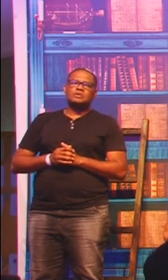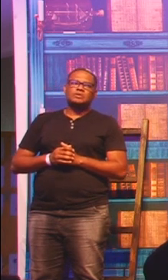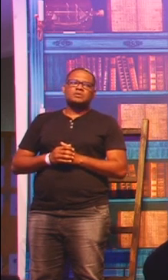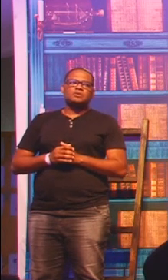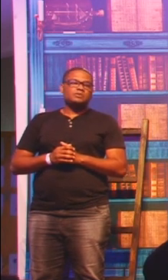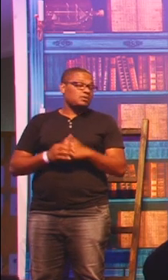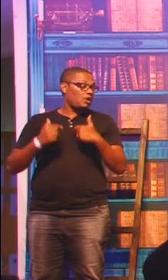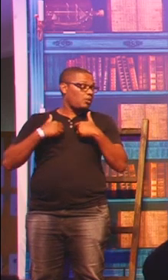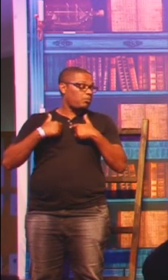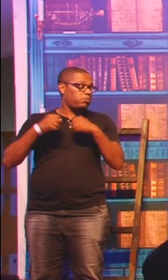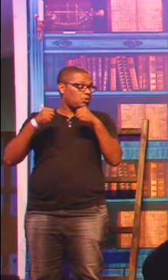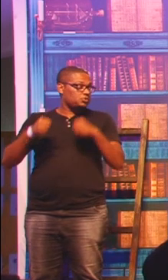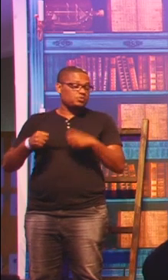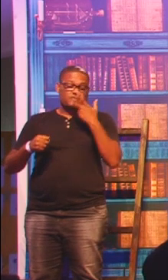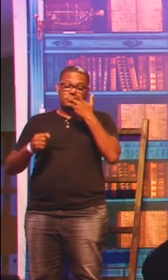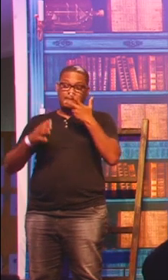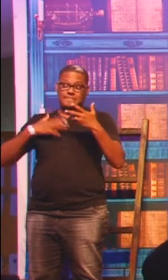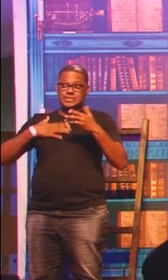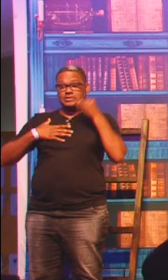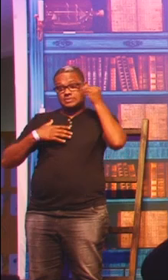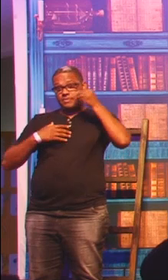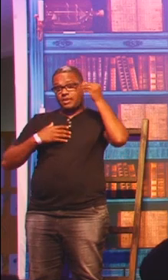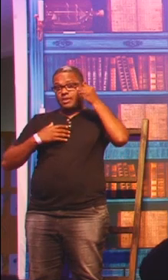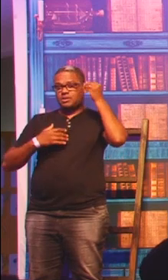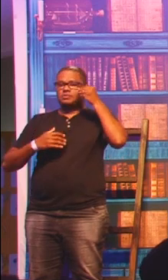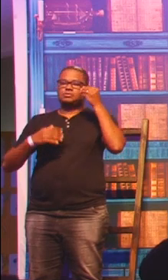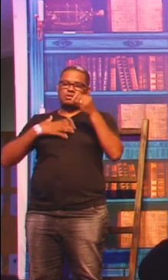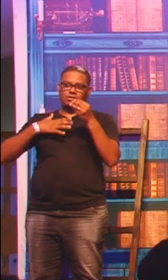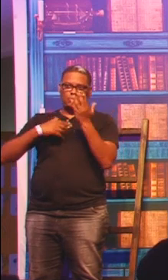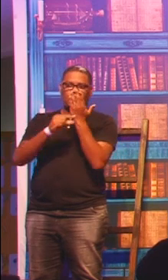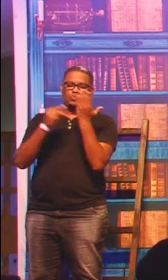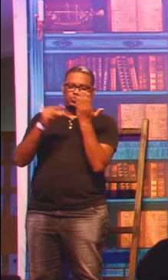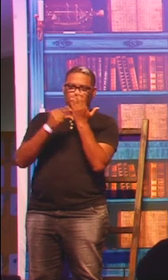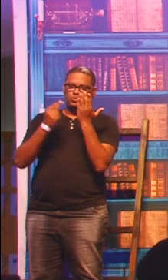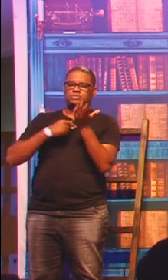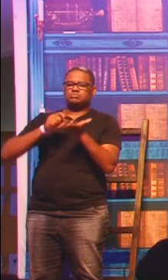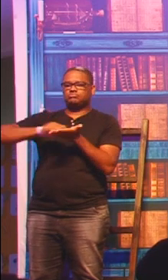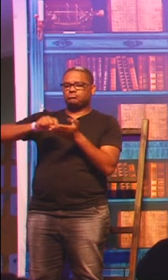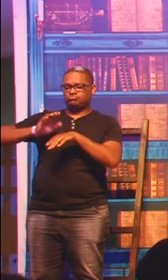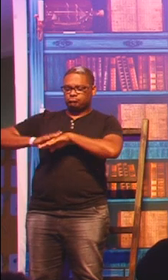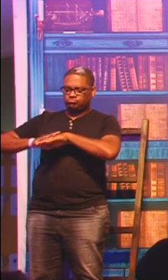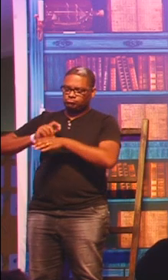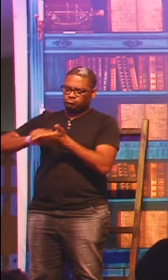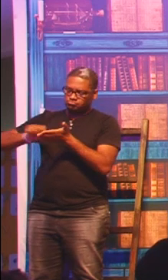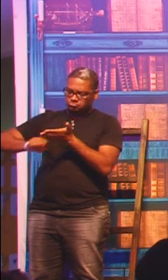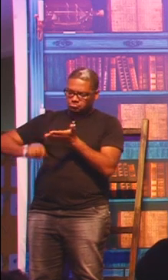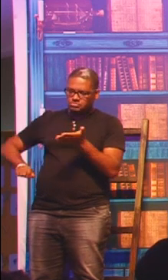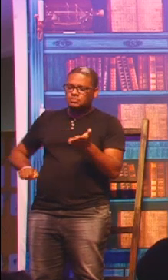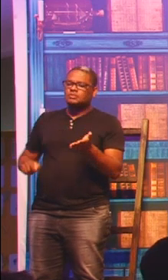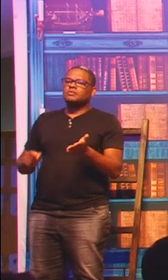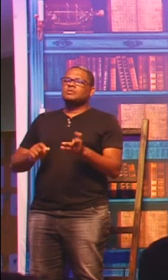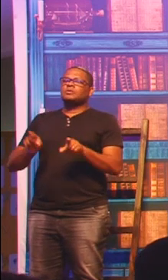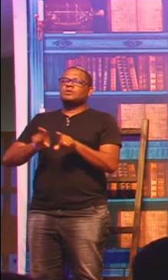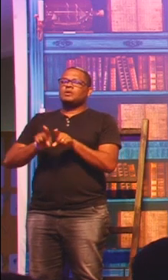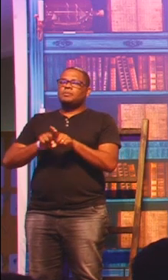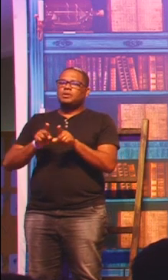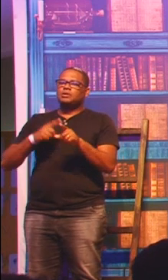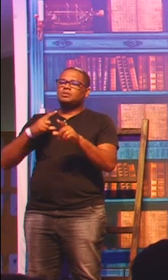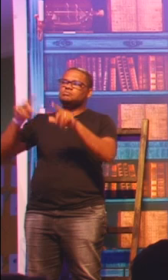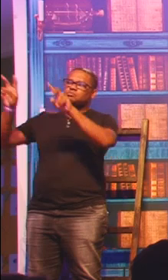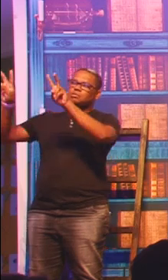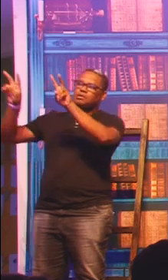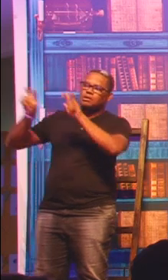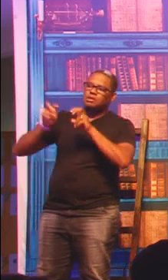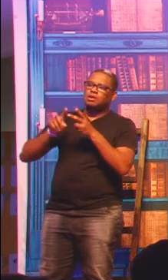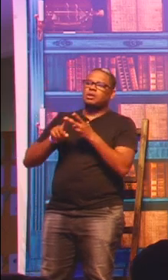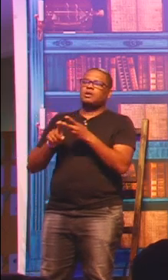Eu posso falar da minha experiência como autor e como chega também o trabalho para mim, os temas,